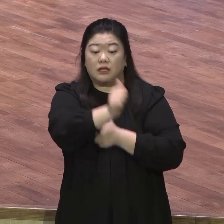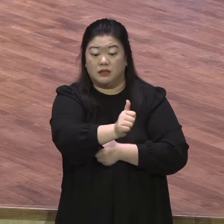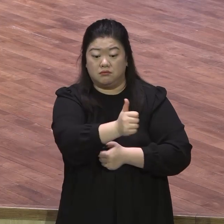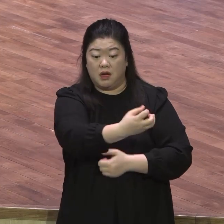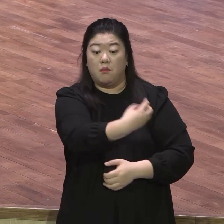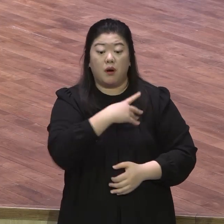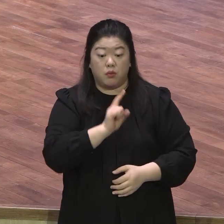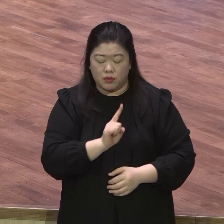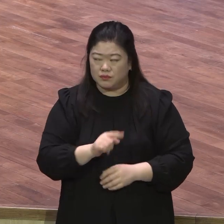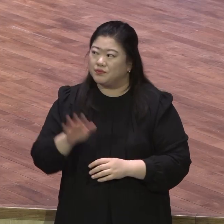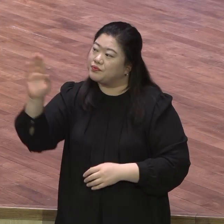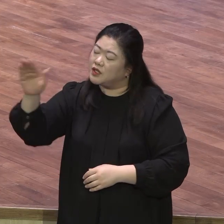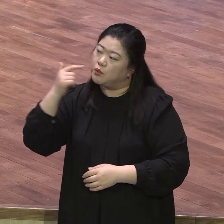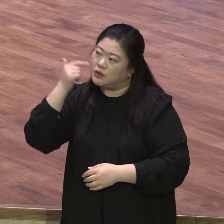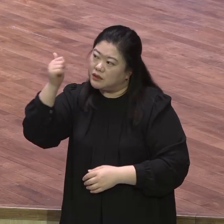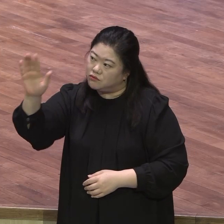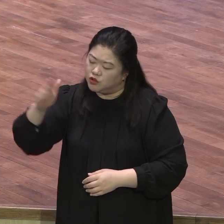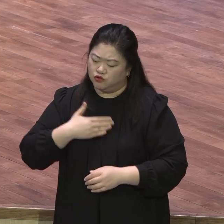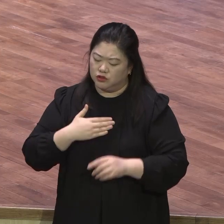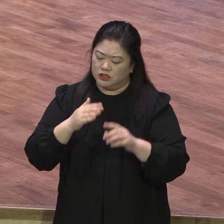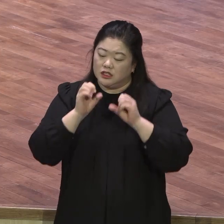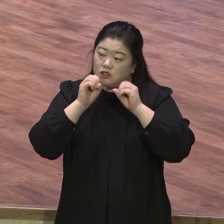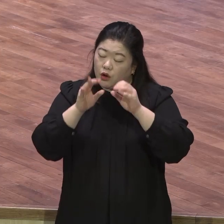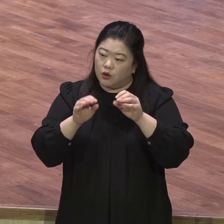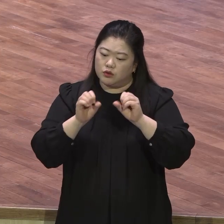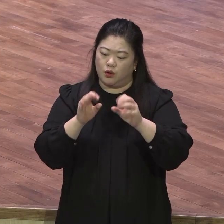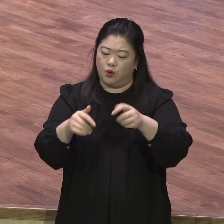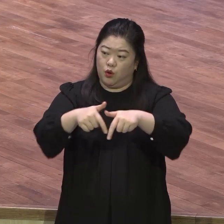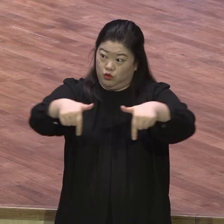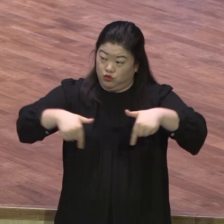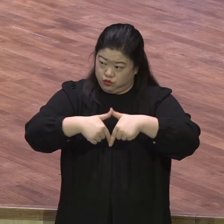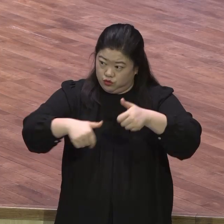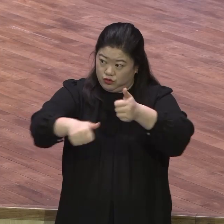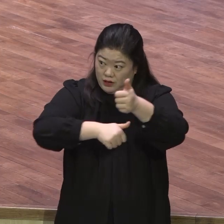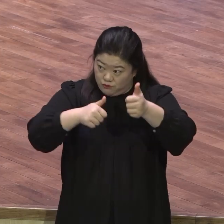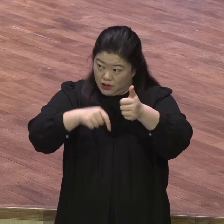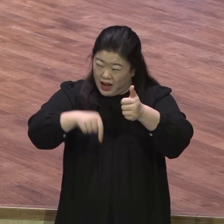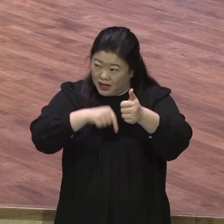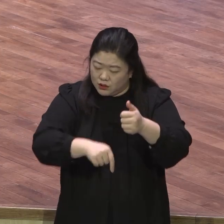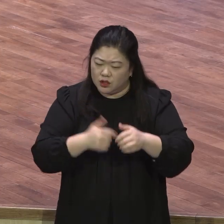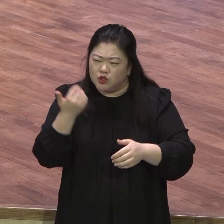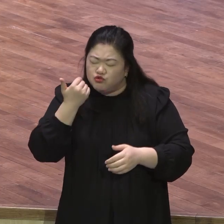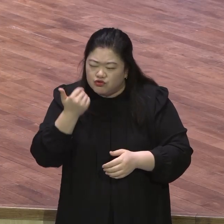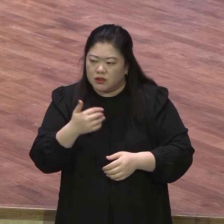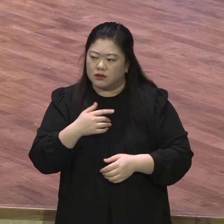하나 몰랐는데요 이분이 이렇게 이렇게 이렇게 이렇게 성교사 이렇게 그러니까